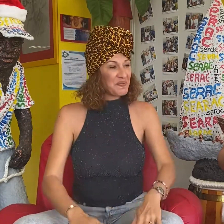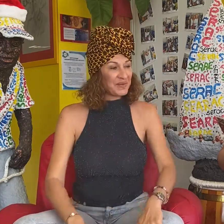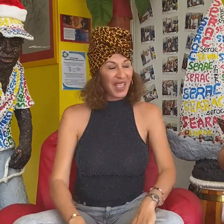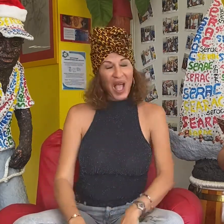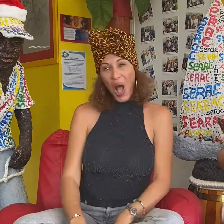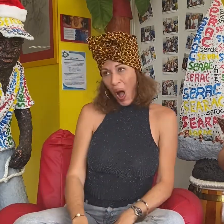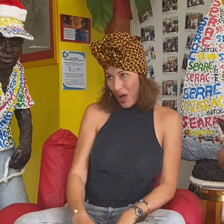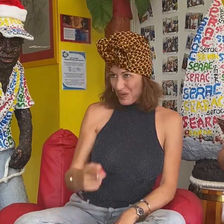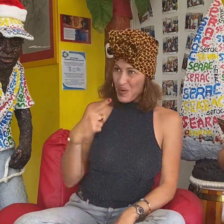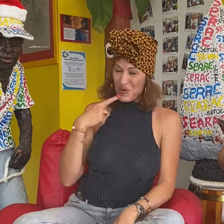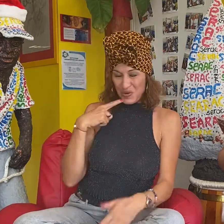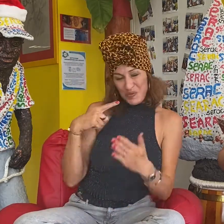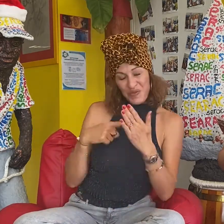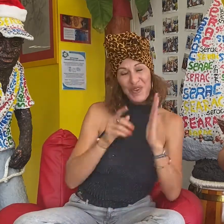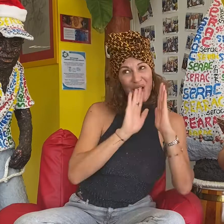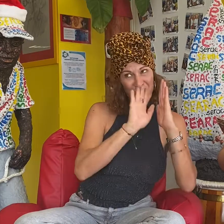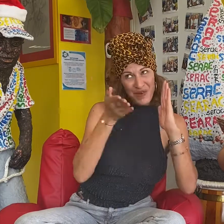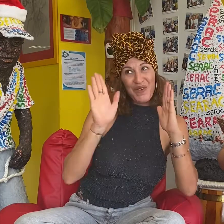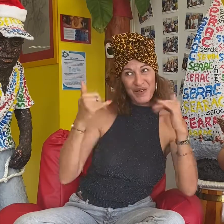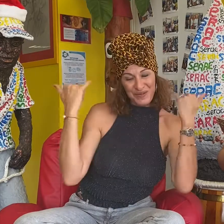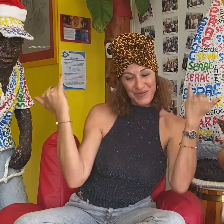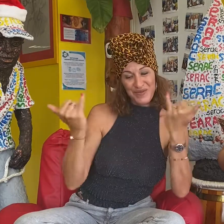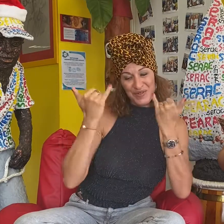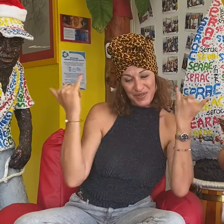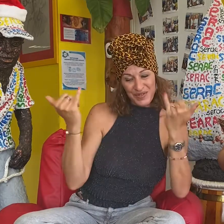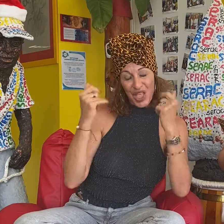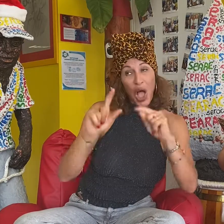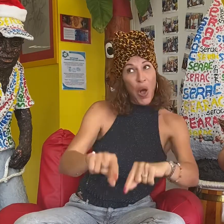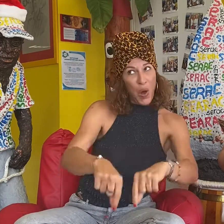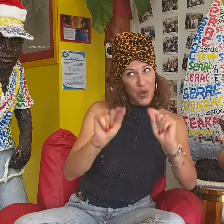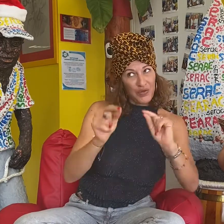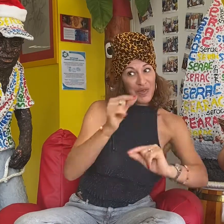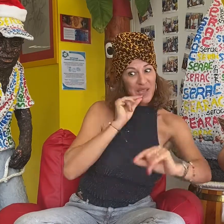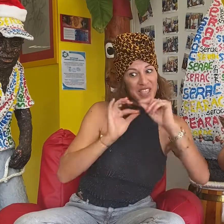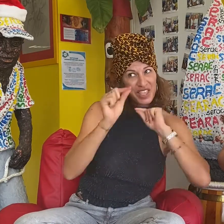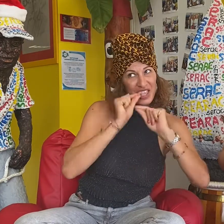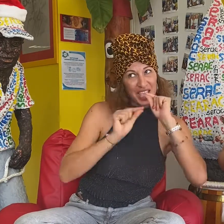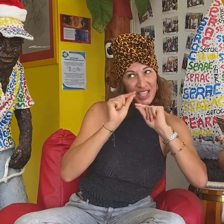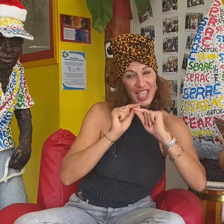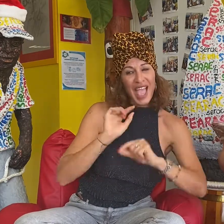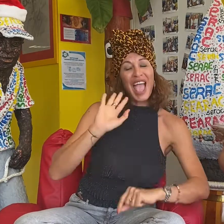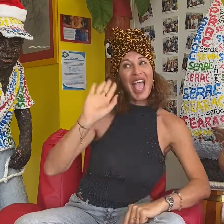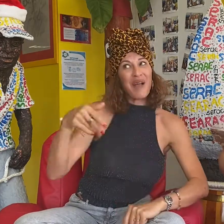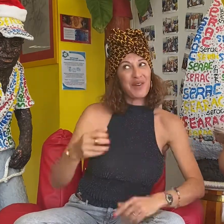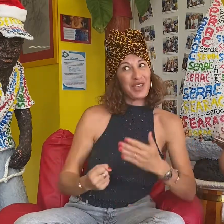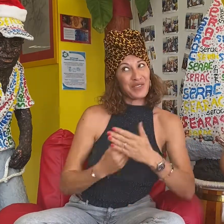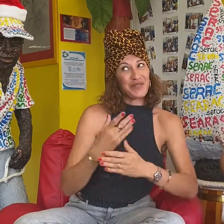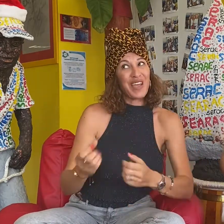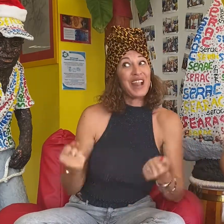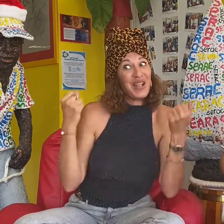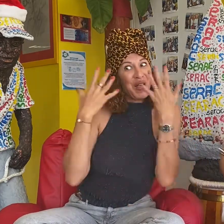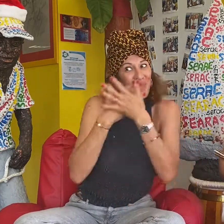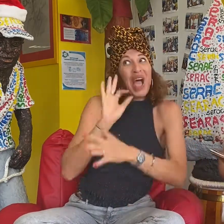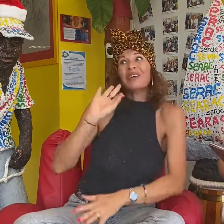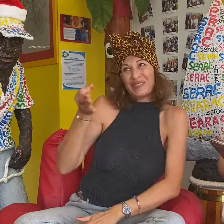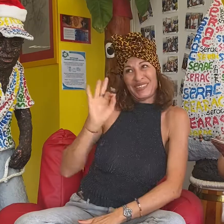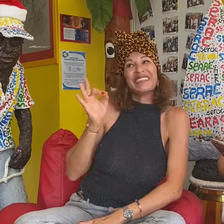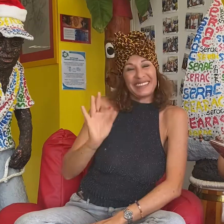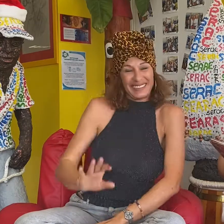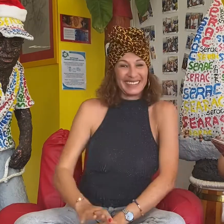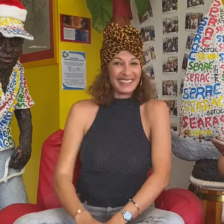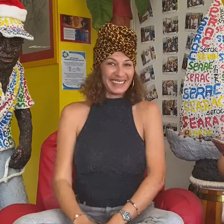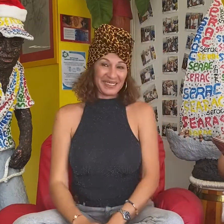Je préfère ranger mes jouets, retrouver ma dinette et avoir une surprise.